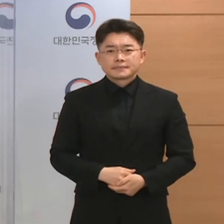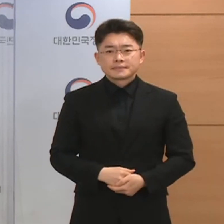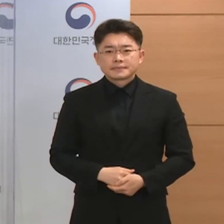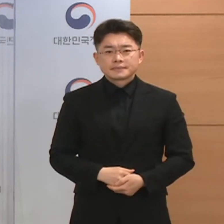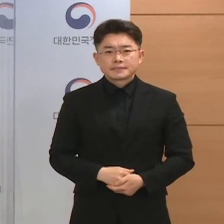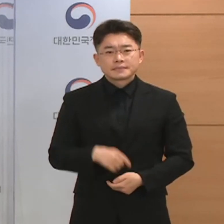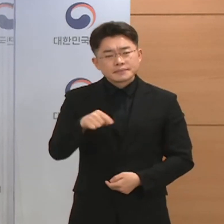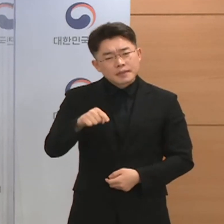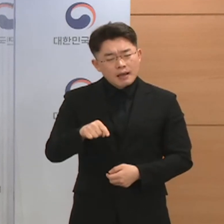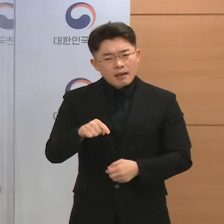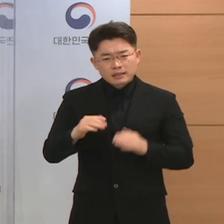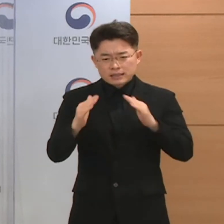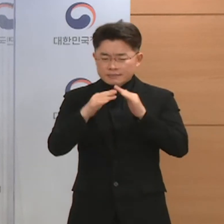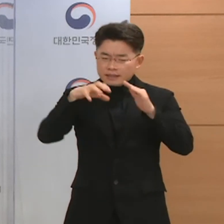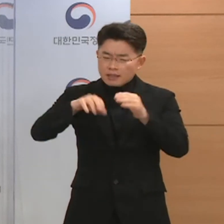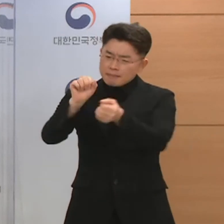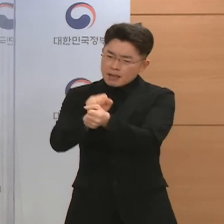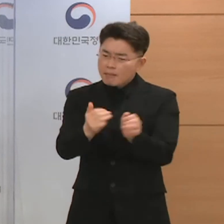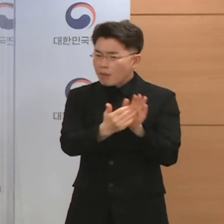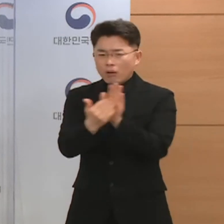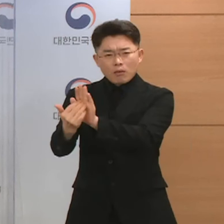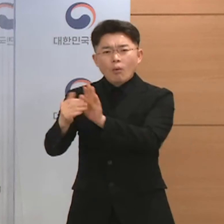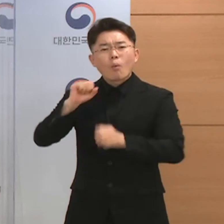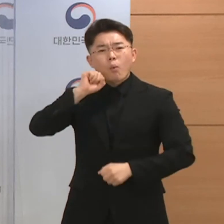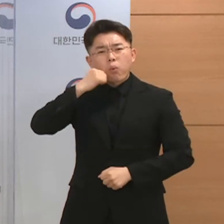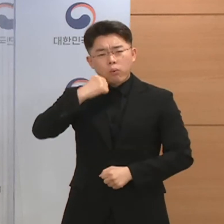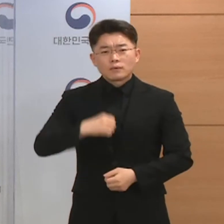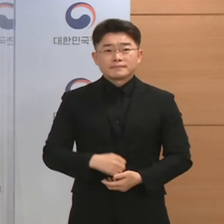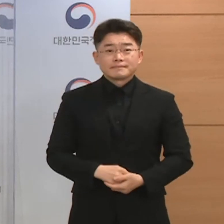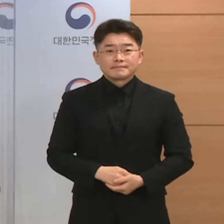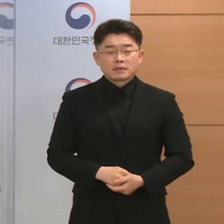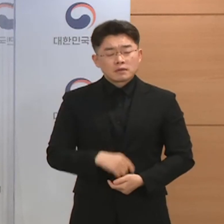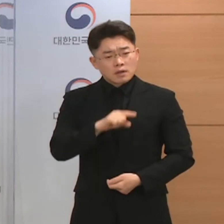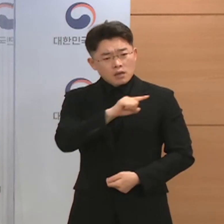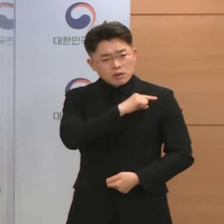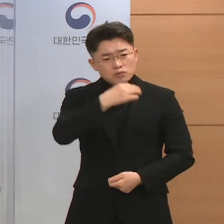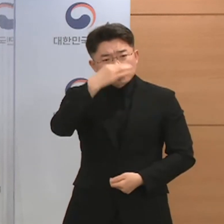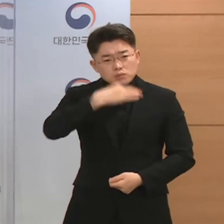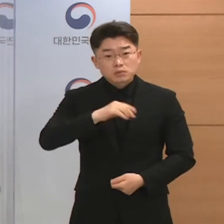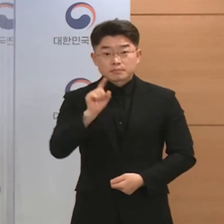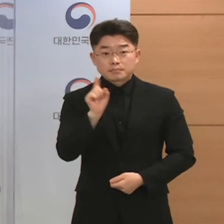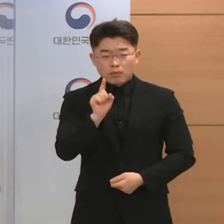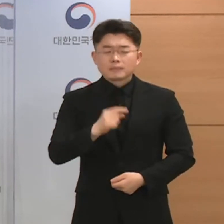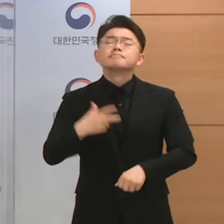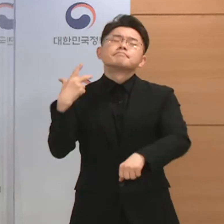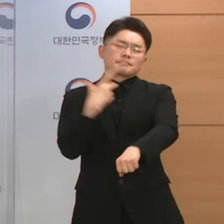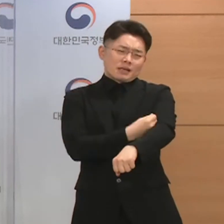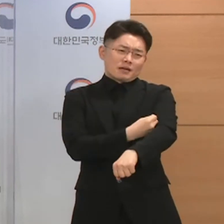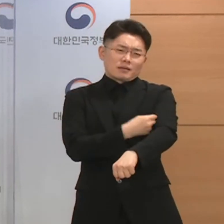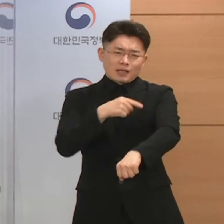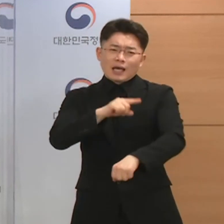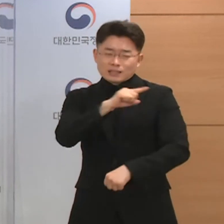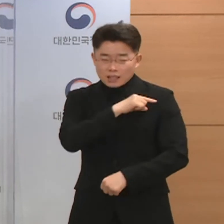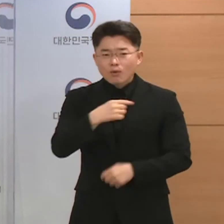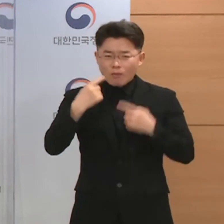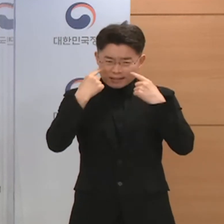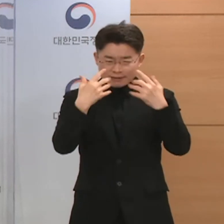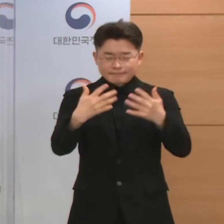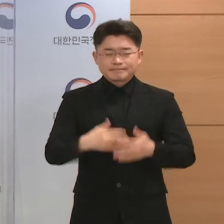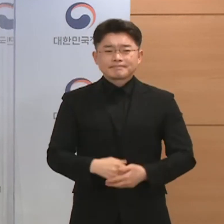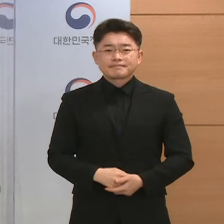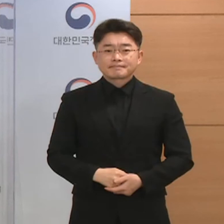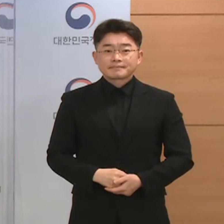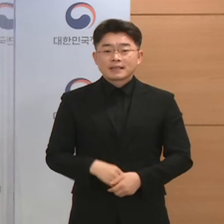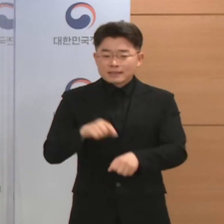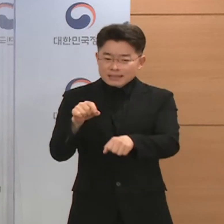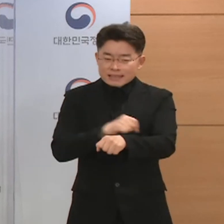상당히 여러 애로를 가지고 있습니다. 따라서 어떻게 보면 가장 좋은 방법은 예방접종입니다. 이런 확진자 접촉, 특히 가족